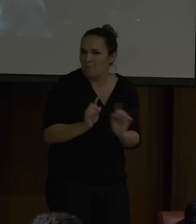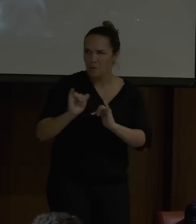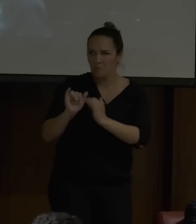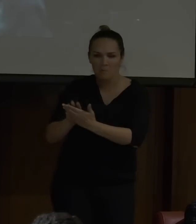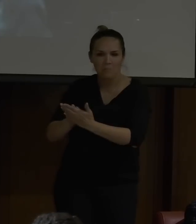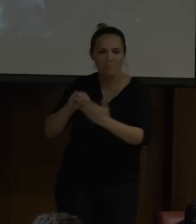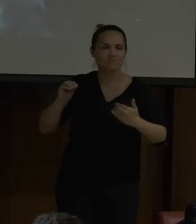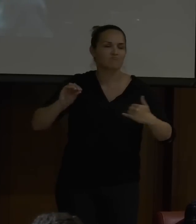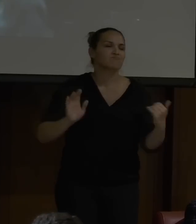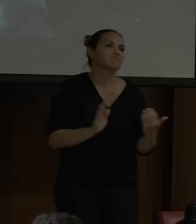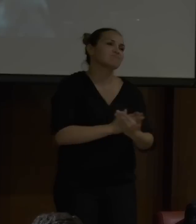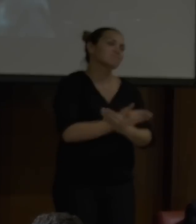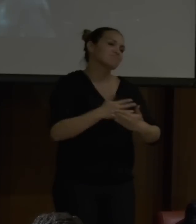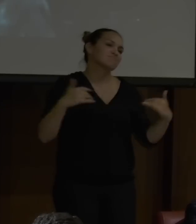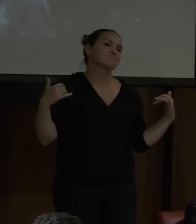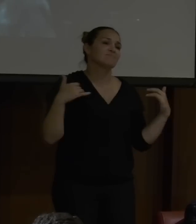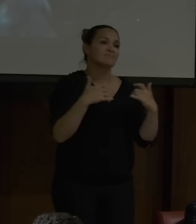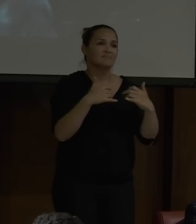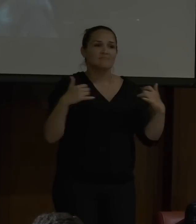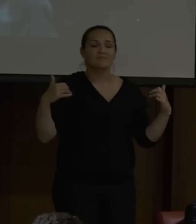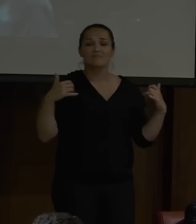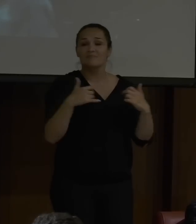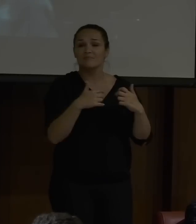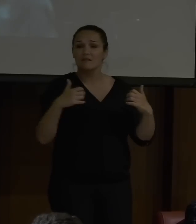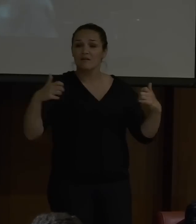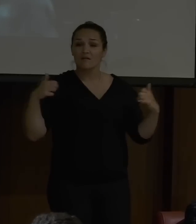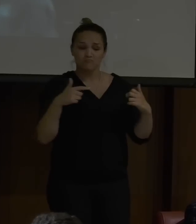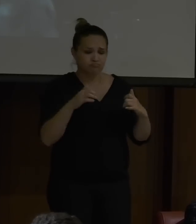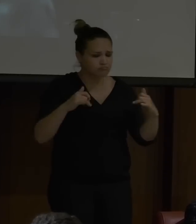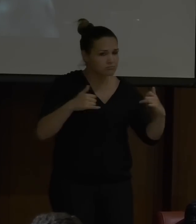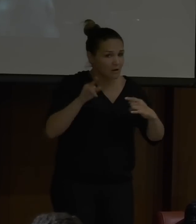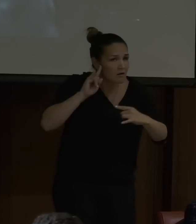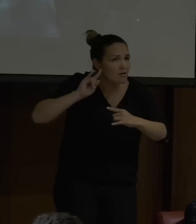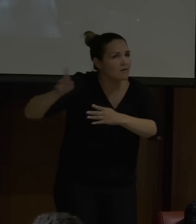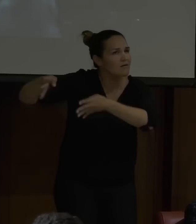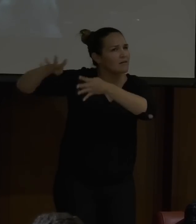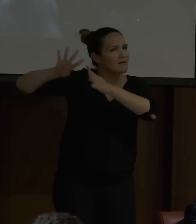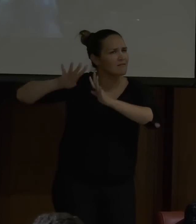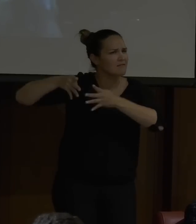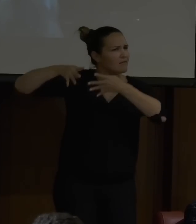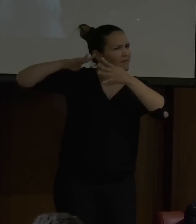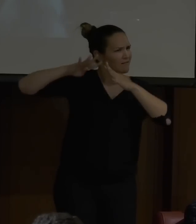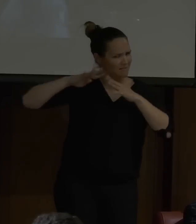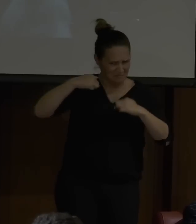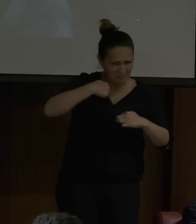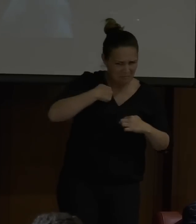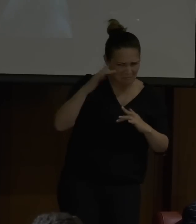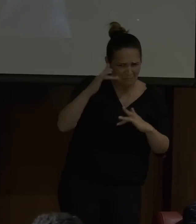melodía. Tiene una nota muy recogida que no parece yo